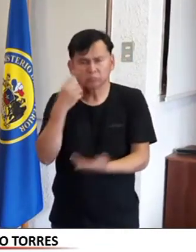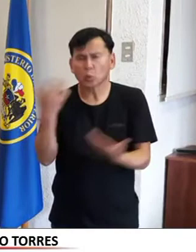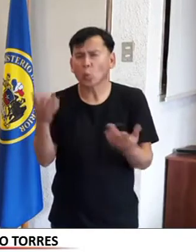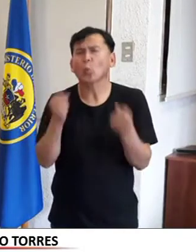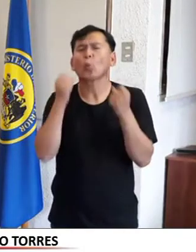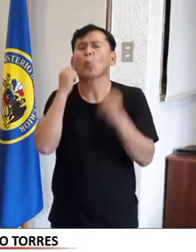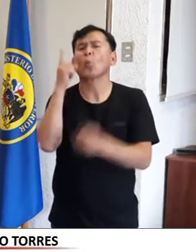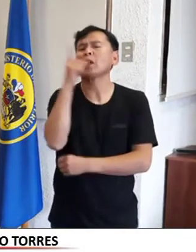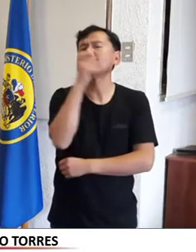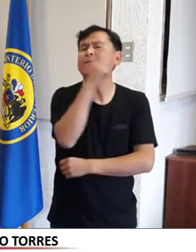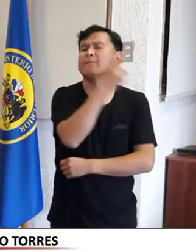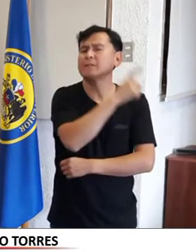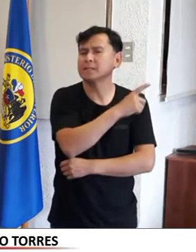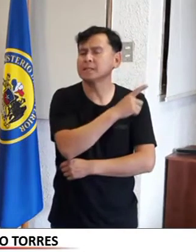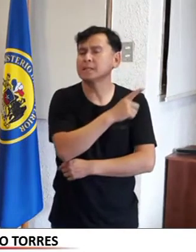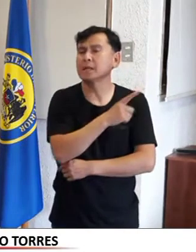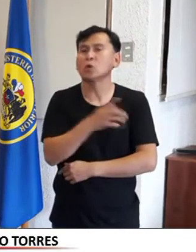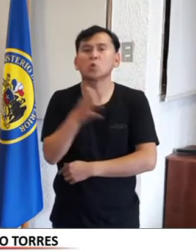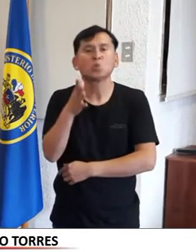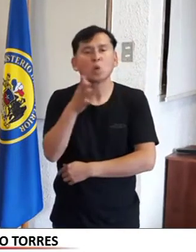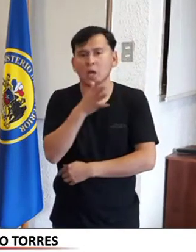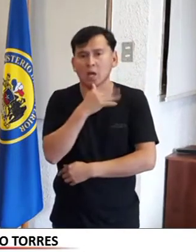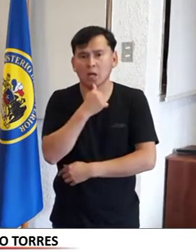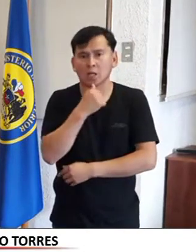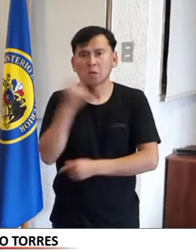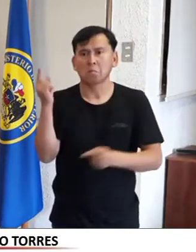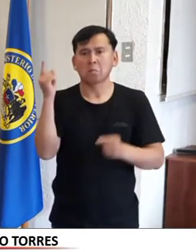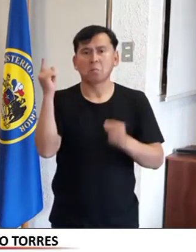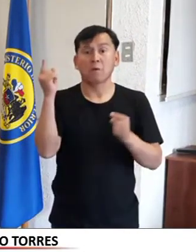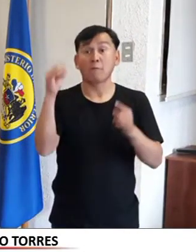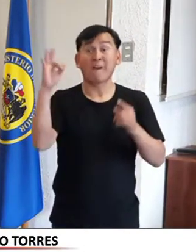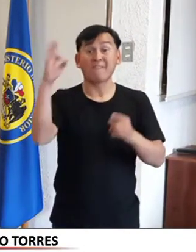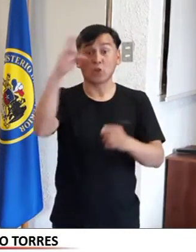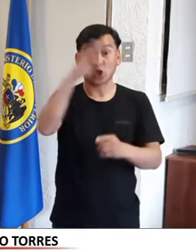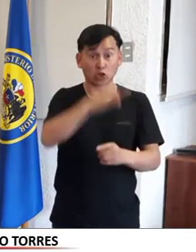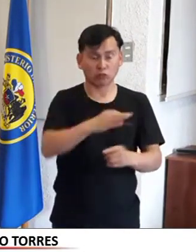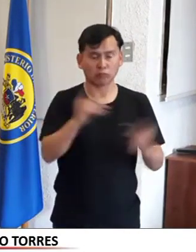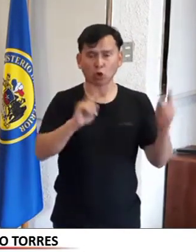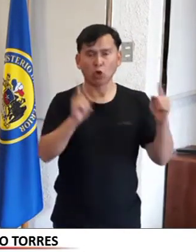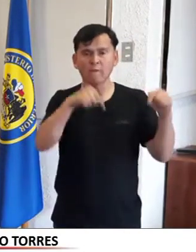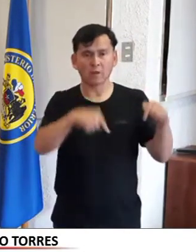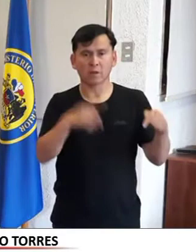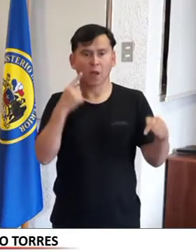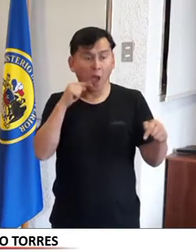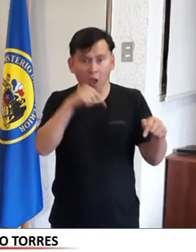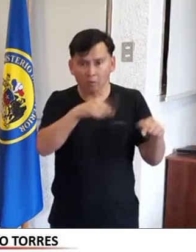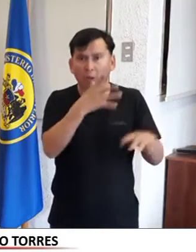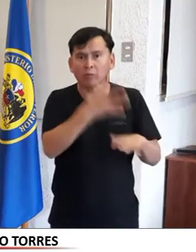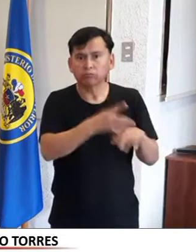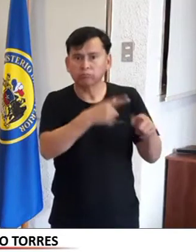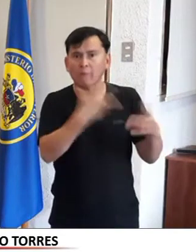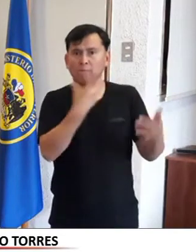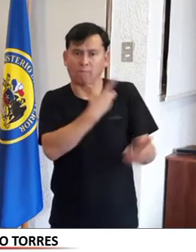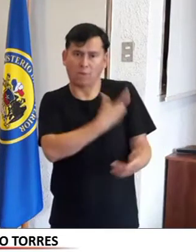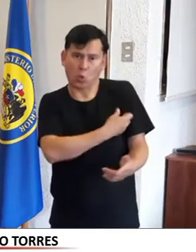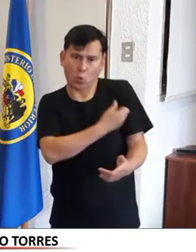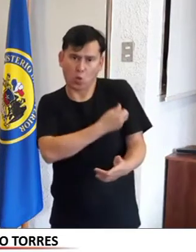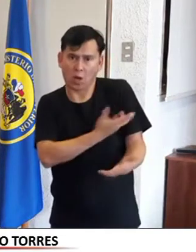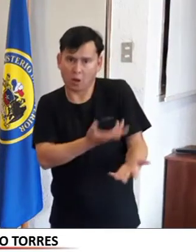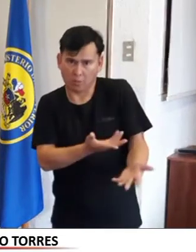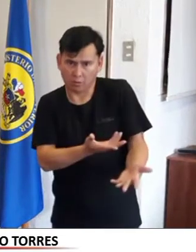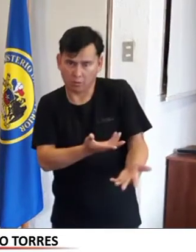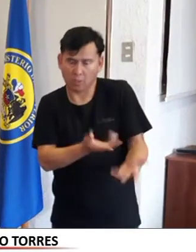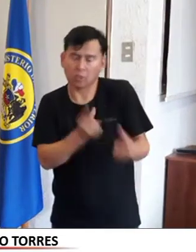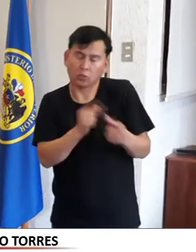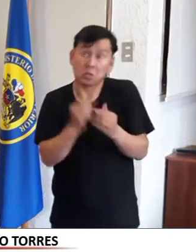la dificultad de que no han estado llegando los vuelos y que es el medio que nosotros tenemos para abastecernos de las vacunas.